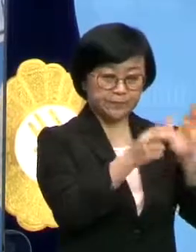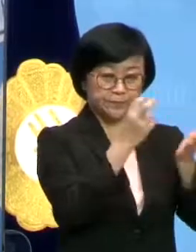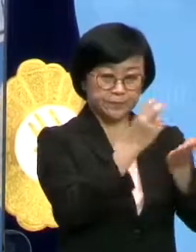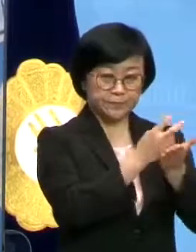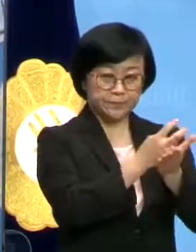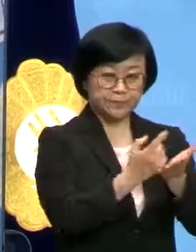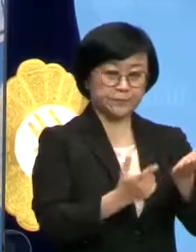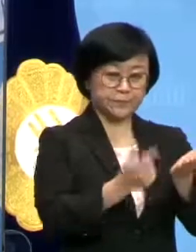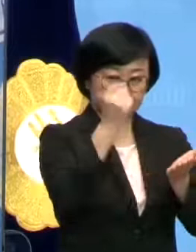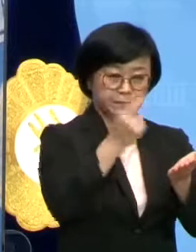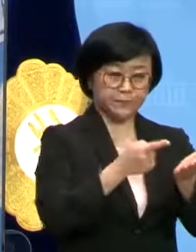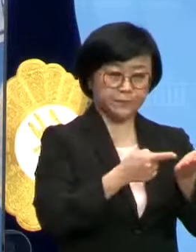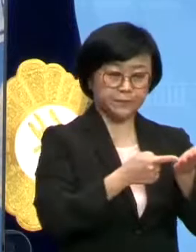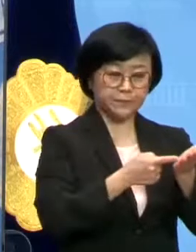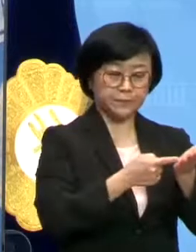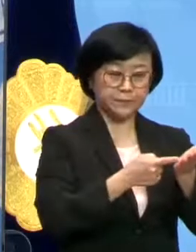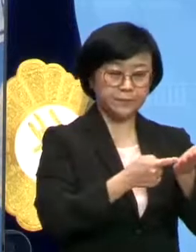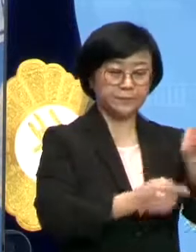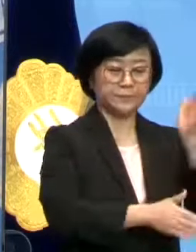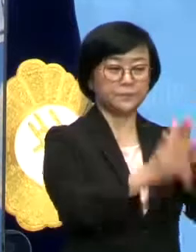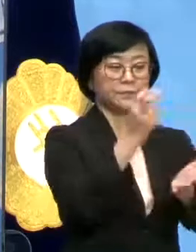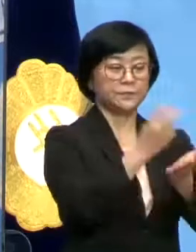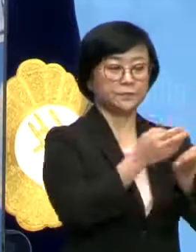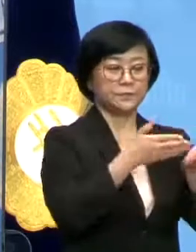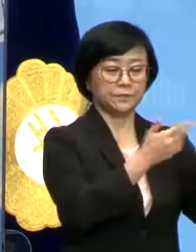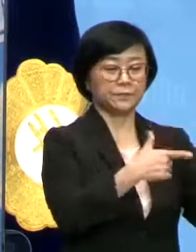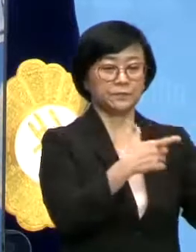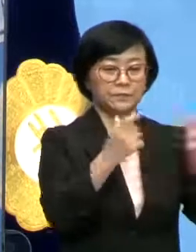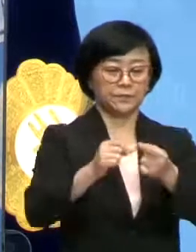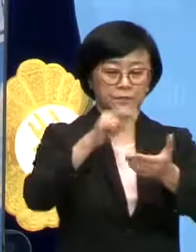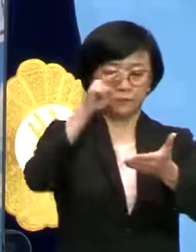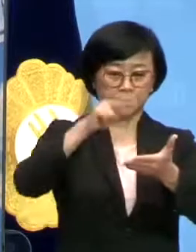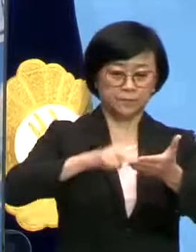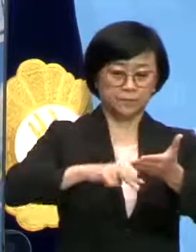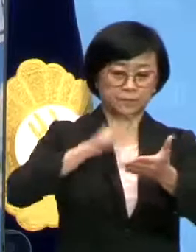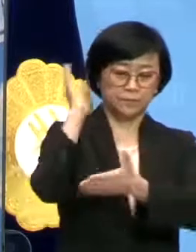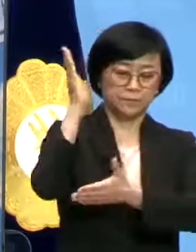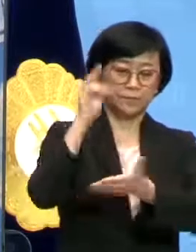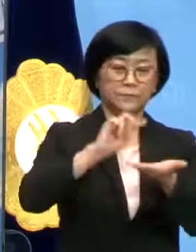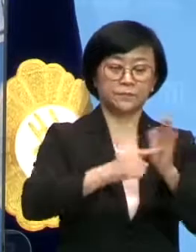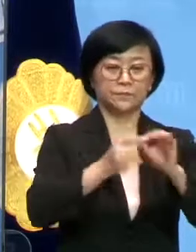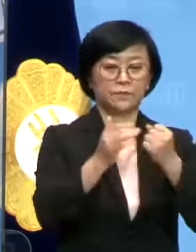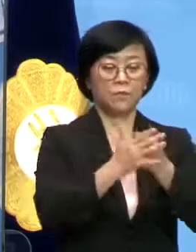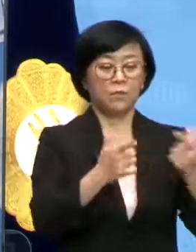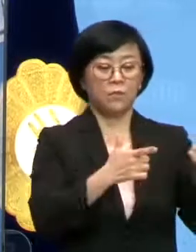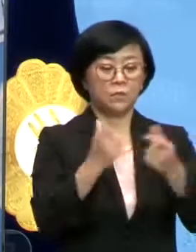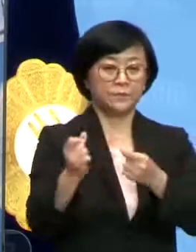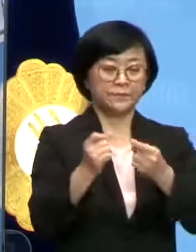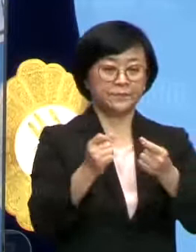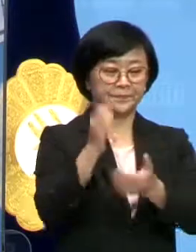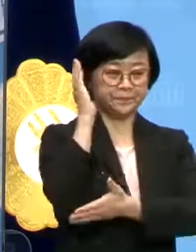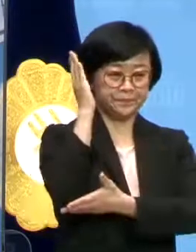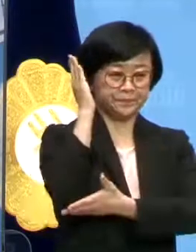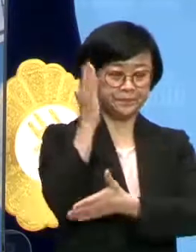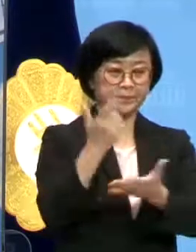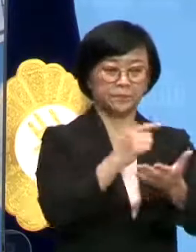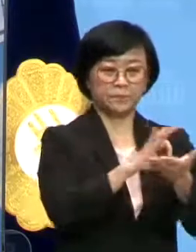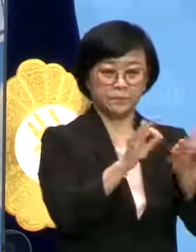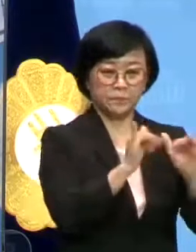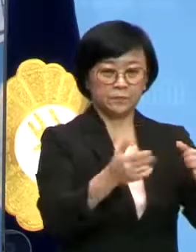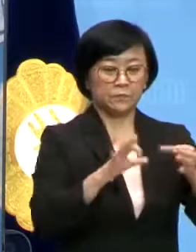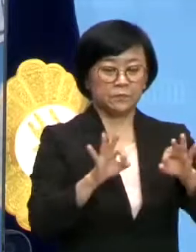조속히 심의와 v 펍 촉구를 위한 공정 성모 발표가 있겠습니다 이번 공동 성명서 는 소비자와 함께